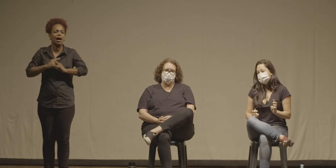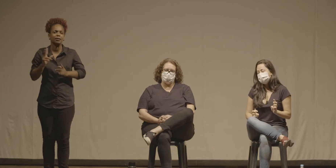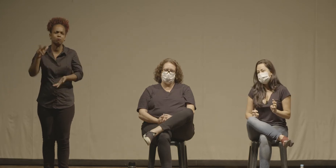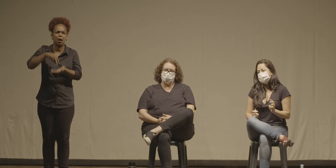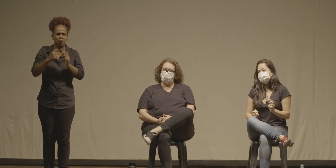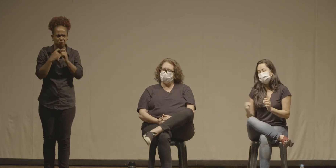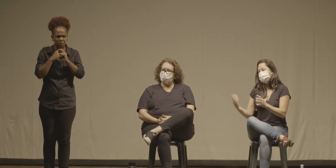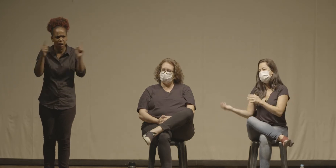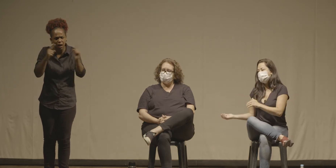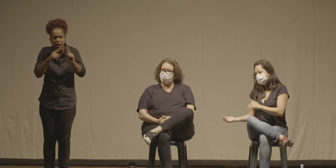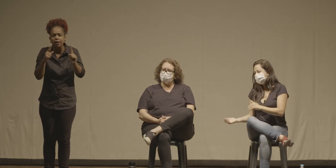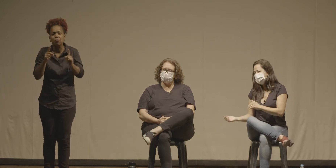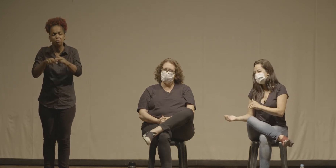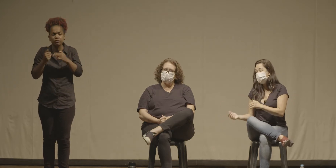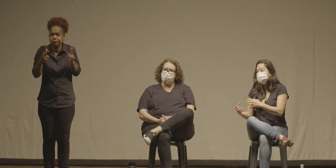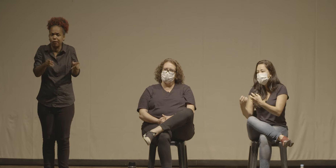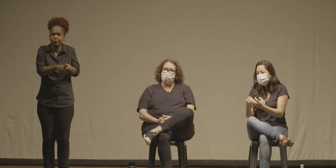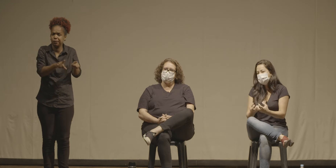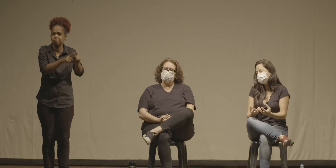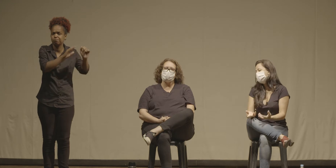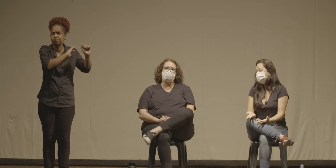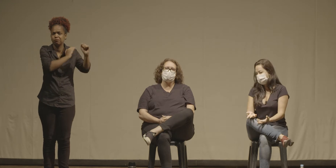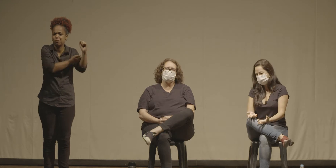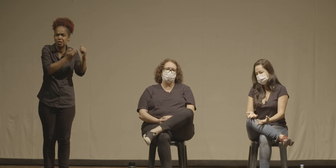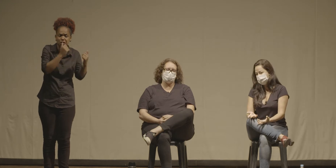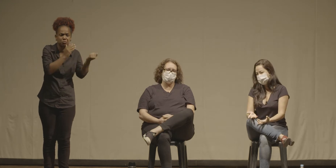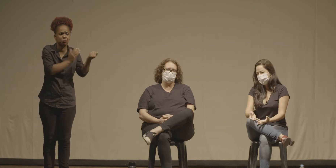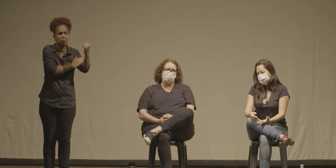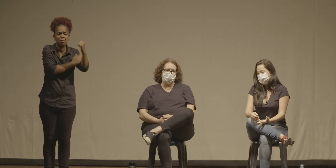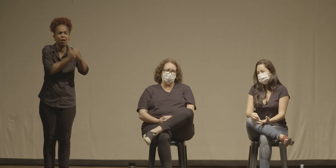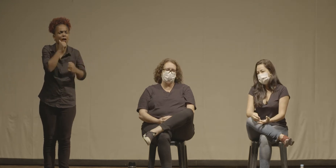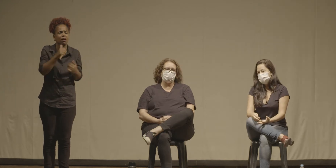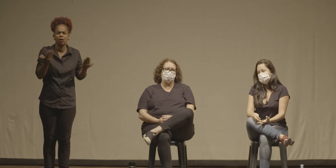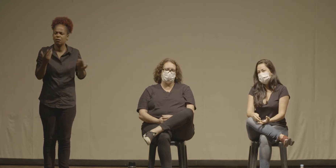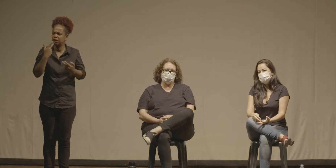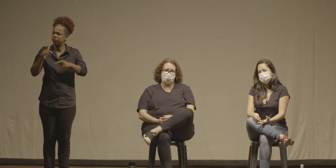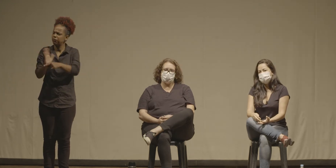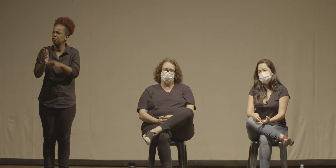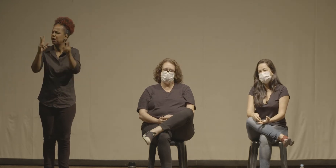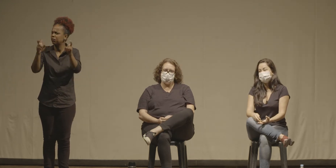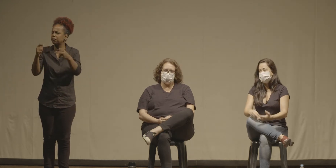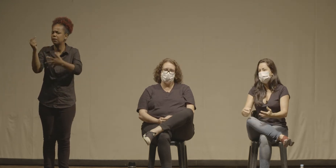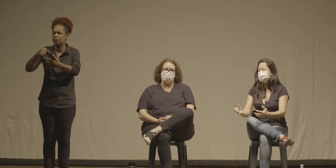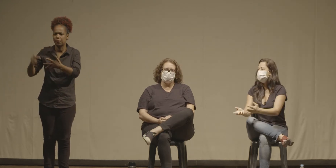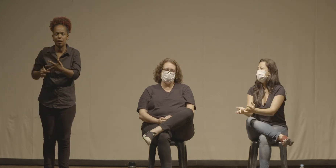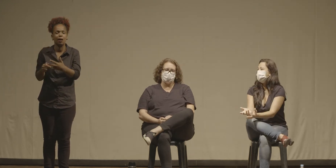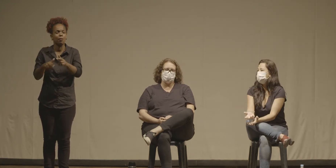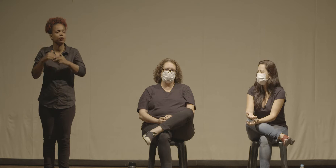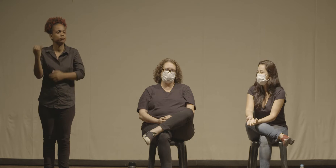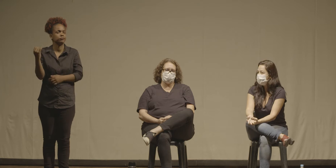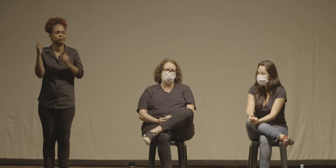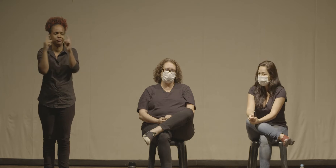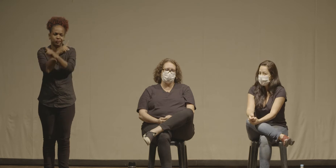Né? Então, filmes como esse elucidam certas questões. Né? Por isso que eu acho que foi tão difícil a